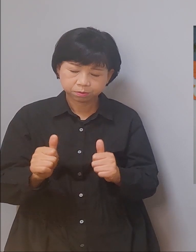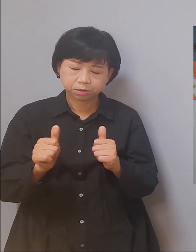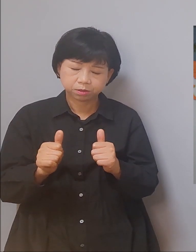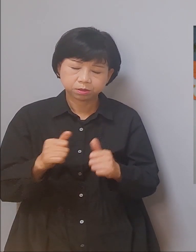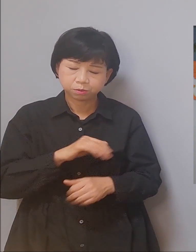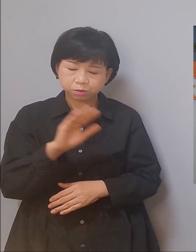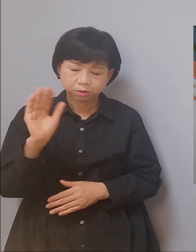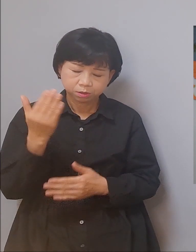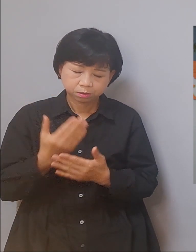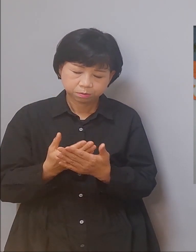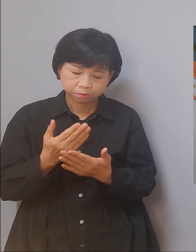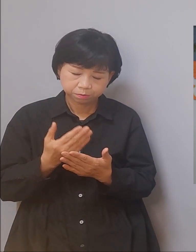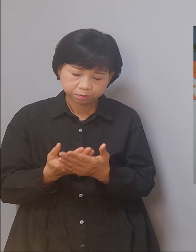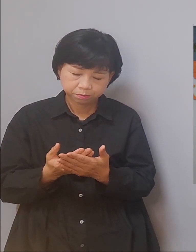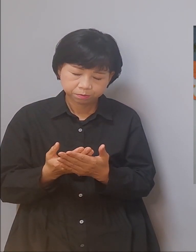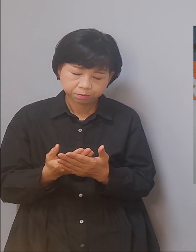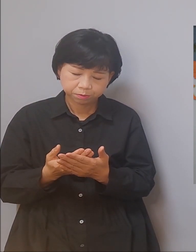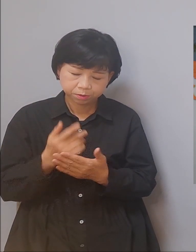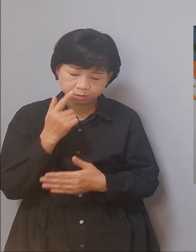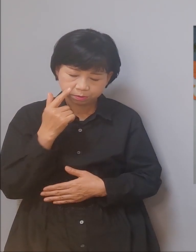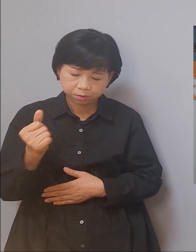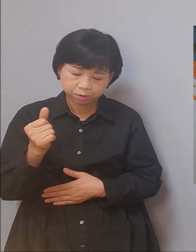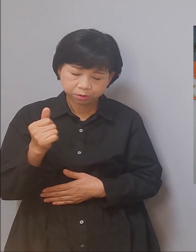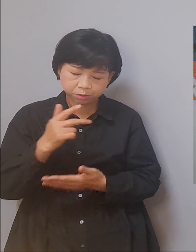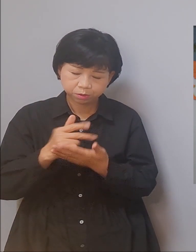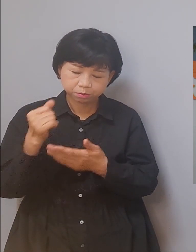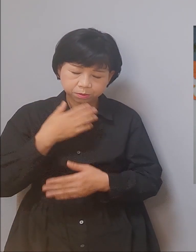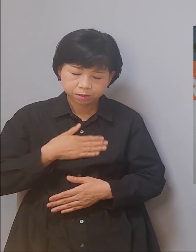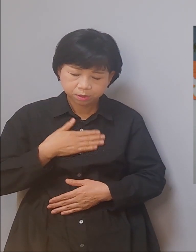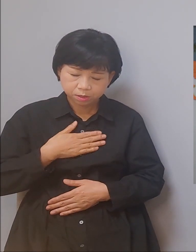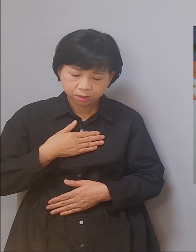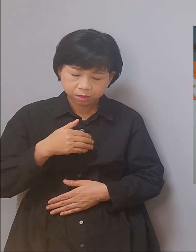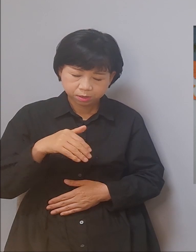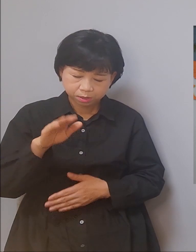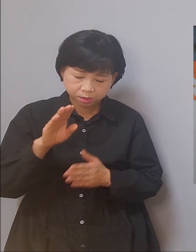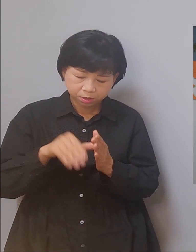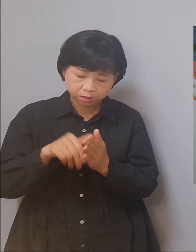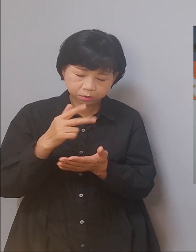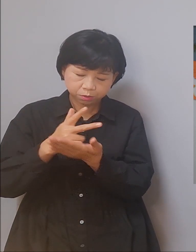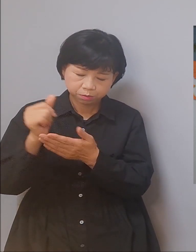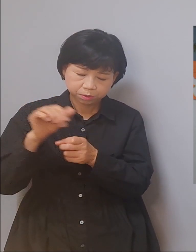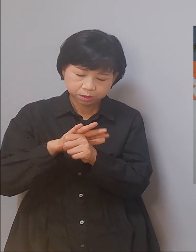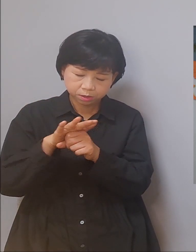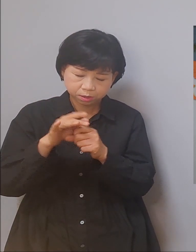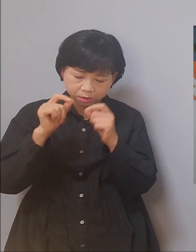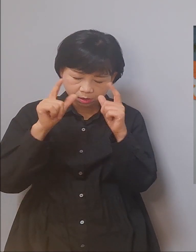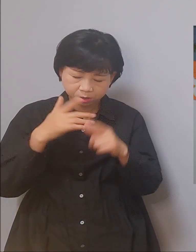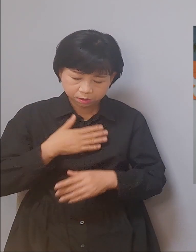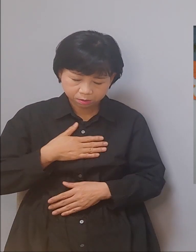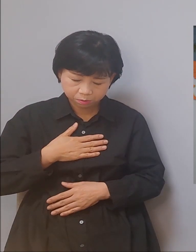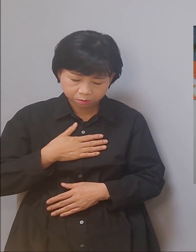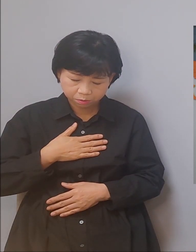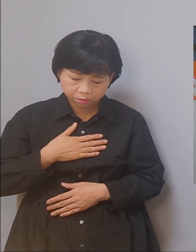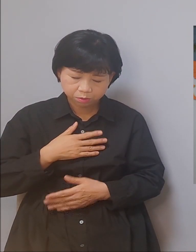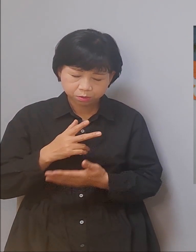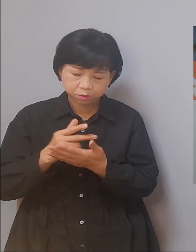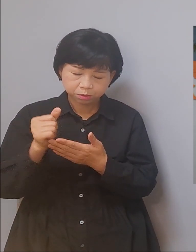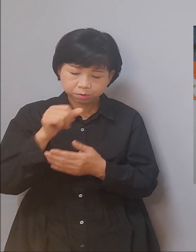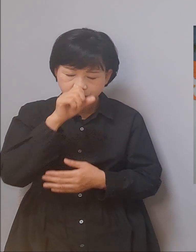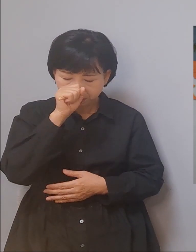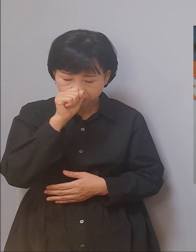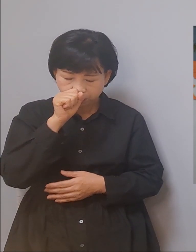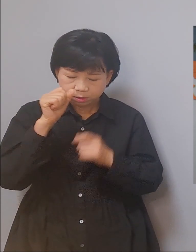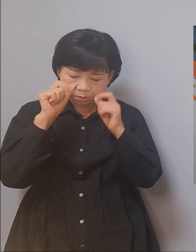되게 하여 주시옵소서. 아버지, 주님을 알아감에 있어서 주님의 사랑을 깨닫고 하시고 주님을 알아감에 있어서 주님의